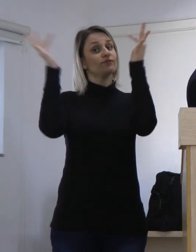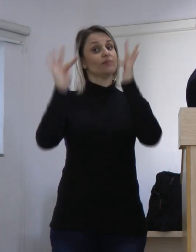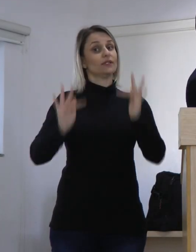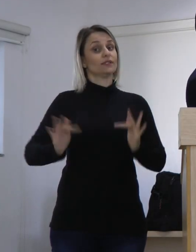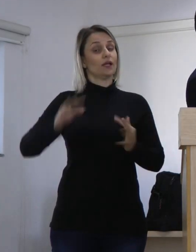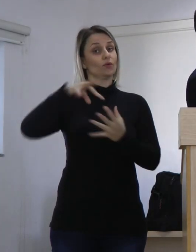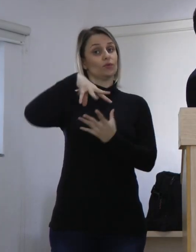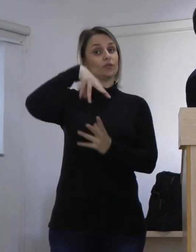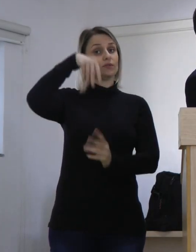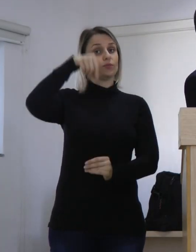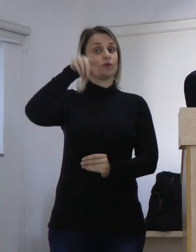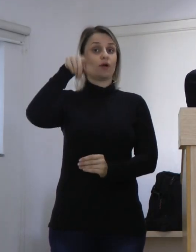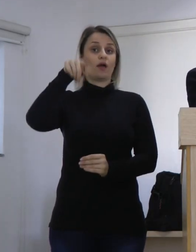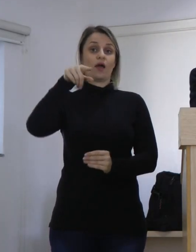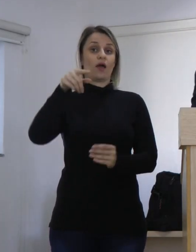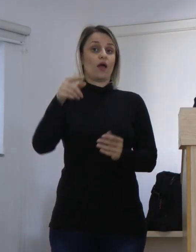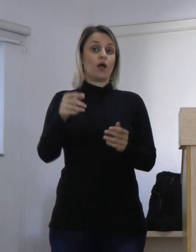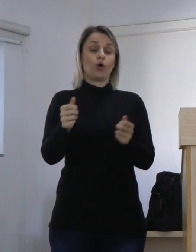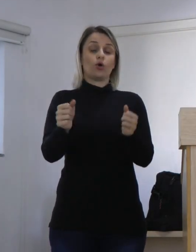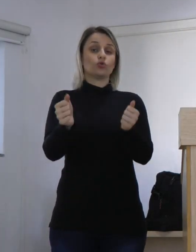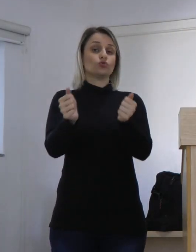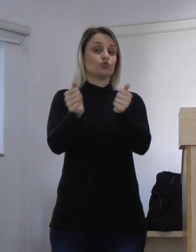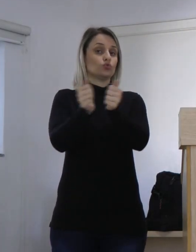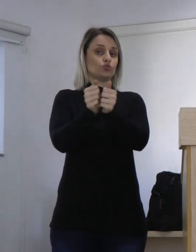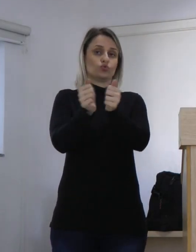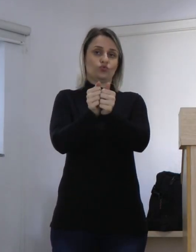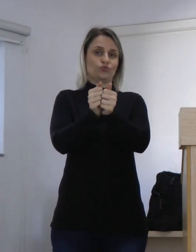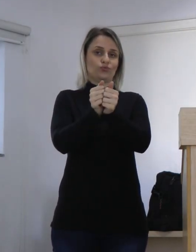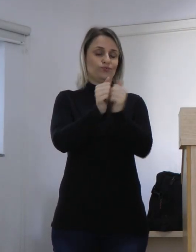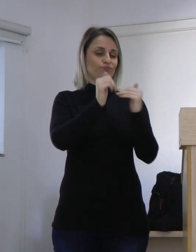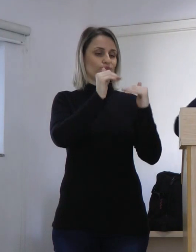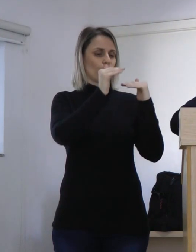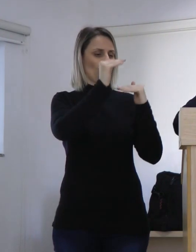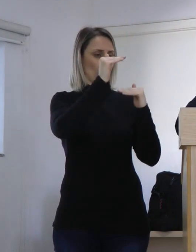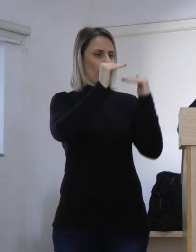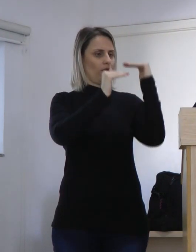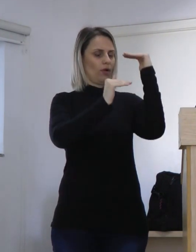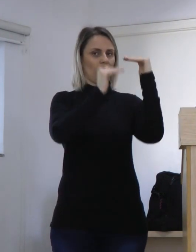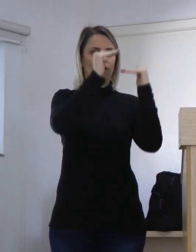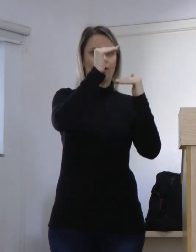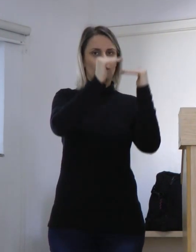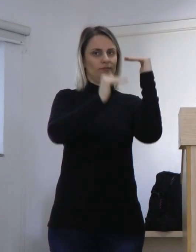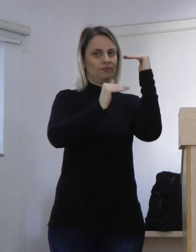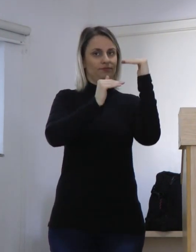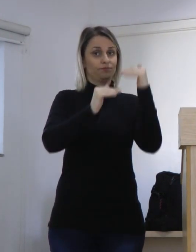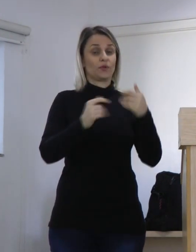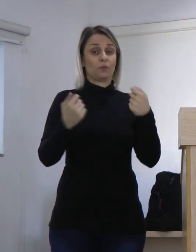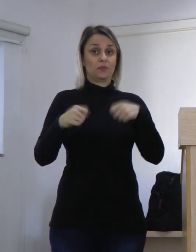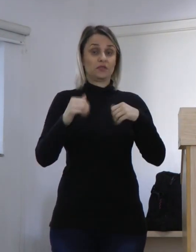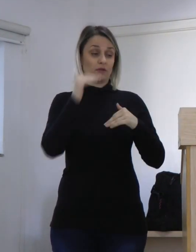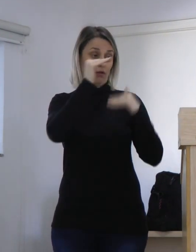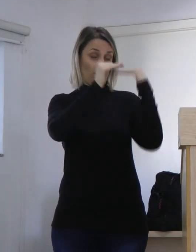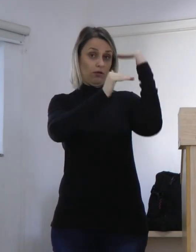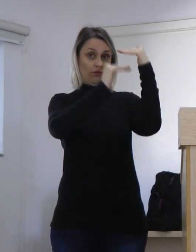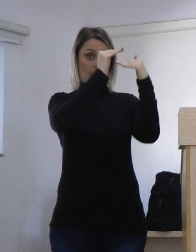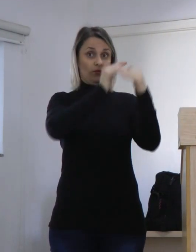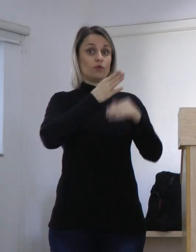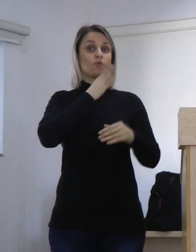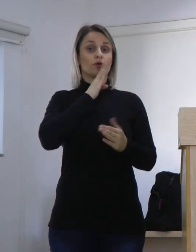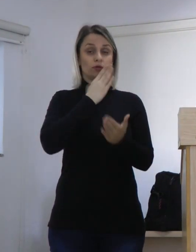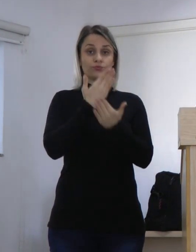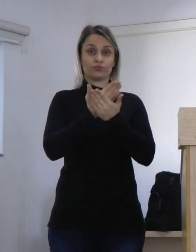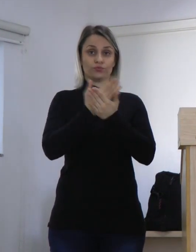espíritos é proporcional à sua elevação. Então vamos evoluir conhecendo e estudando a doutrina